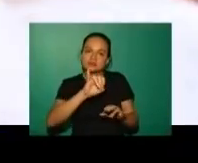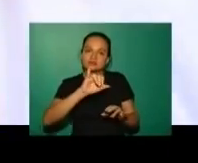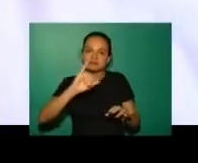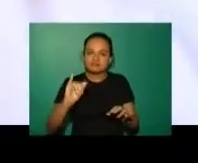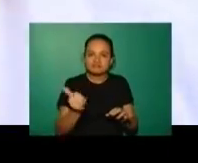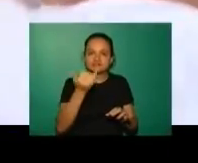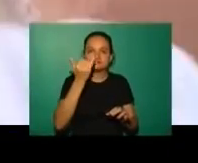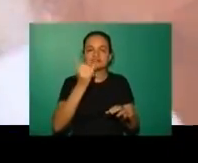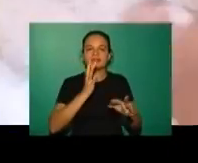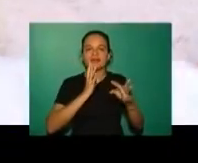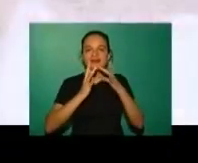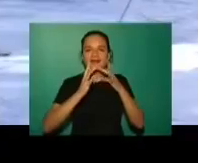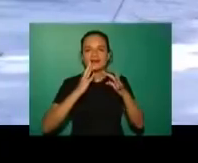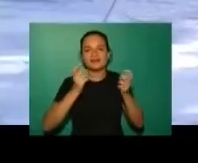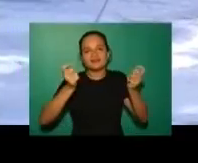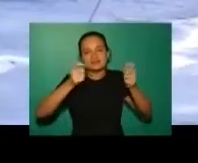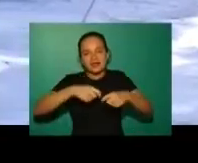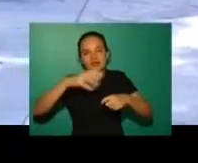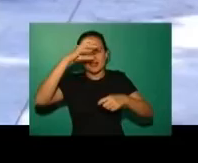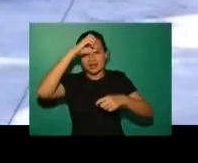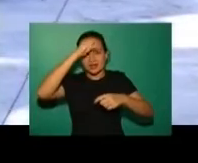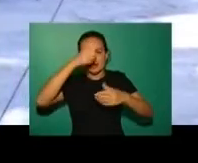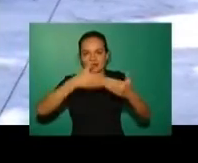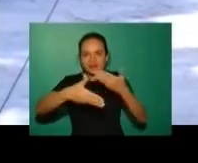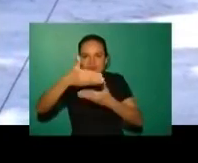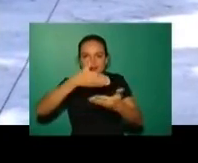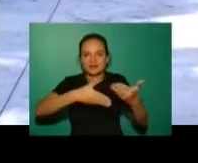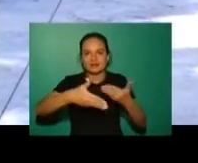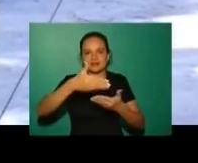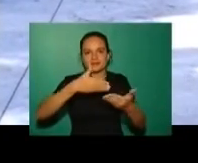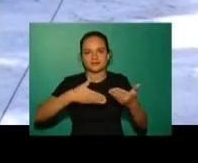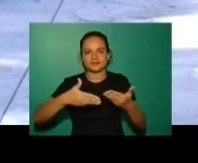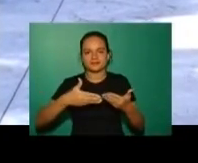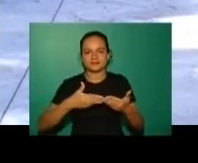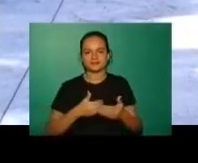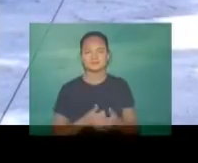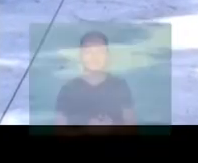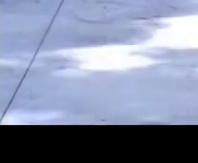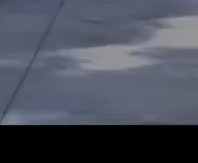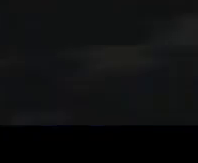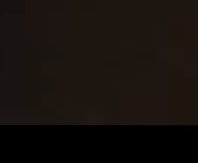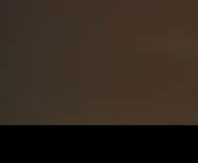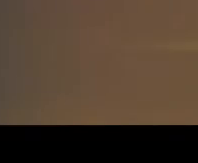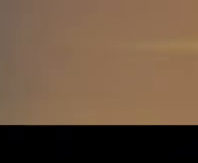dada a oportunidade, o indivíduo pode aprender a se relacionar.